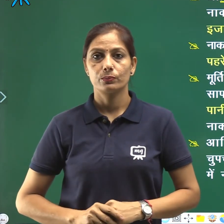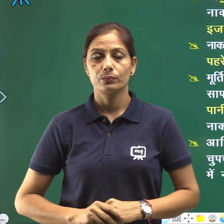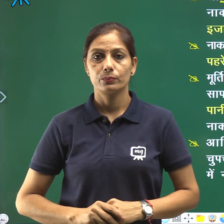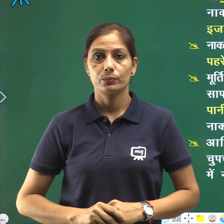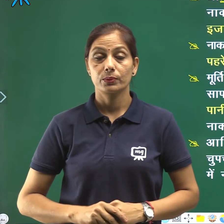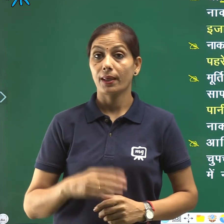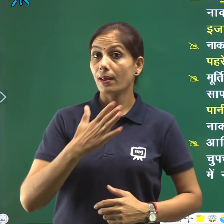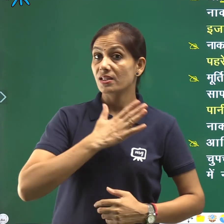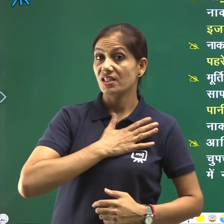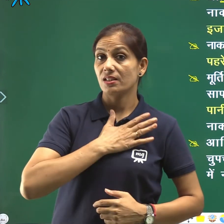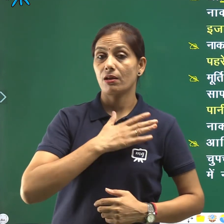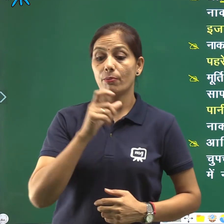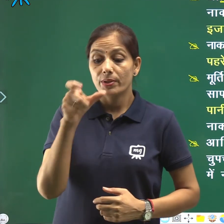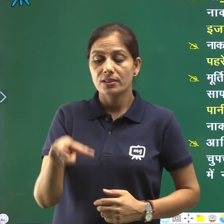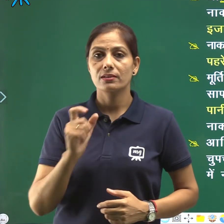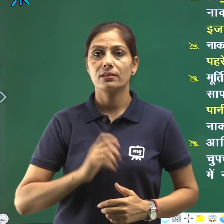जिंदा व्यक्ति की